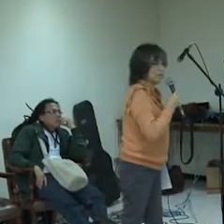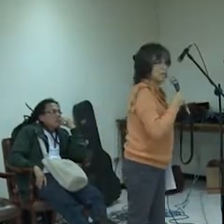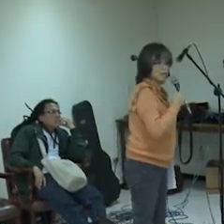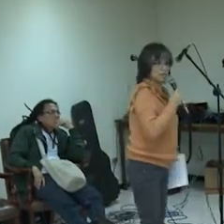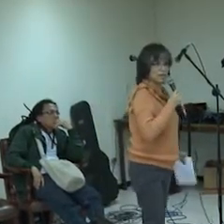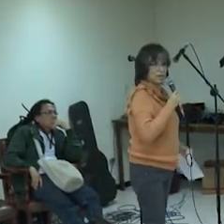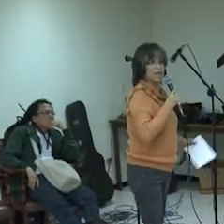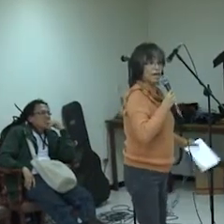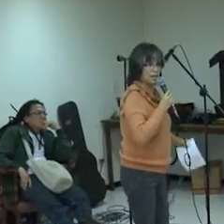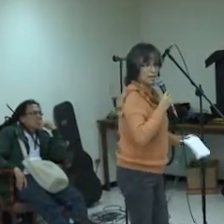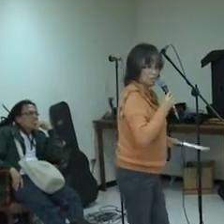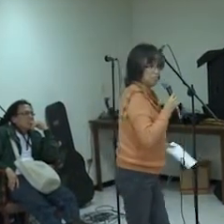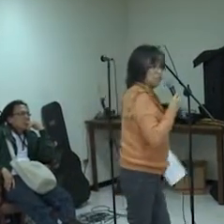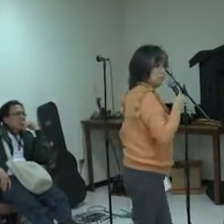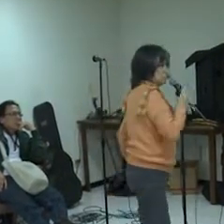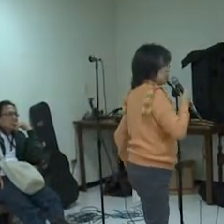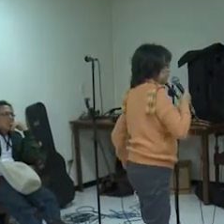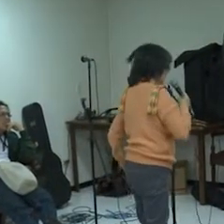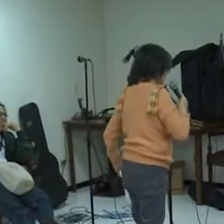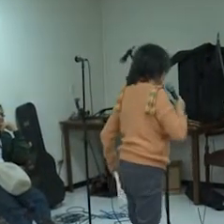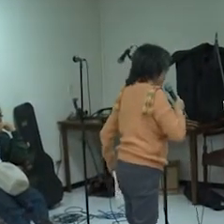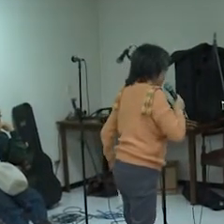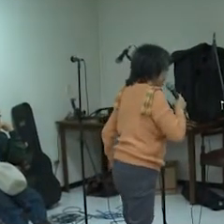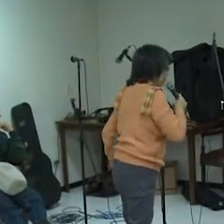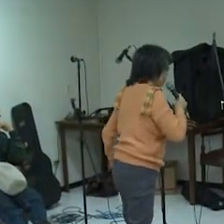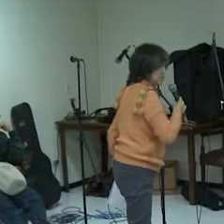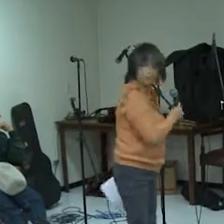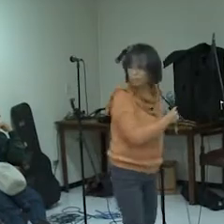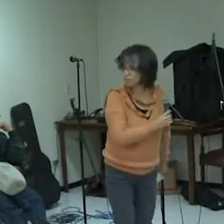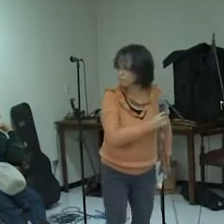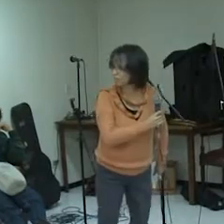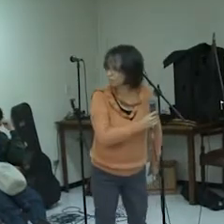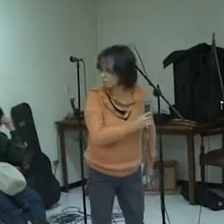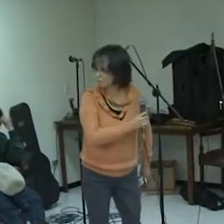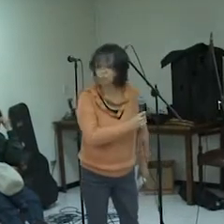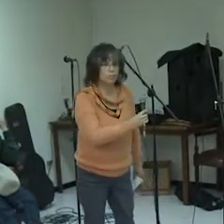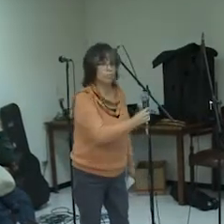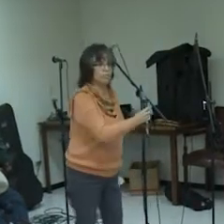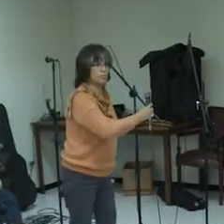A ver, esta tercera y te la pongo en el dedo.